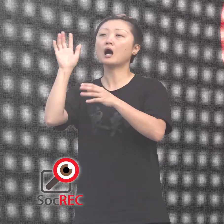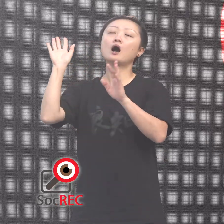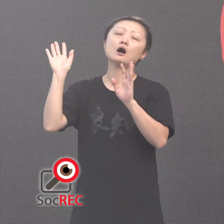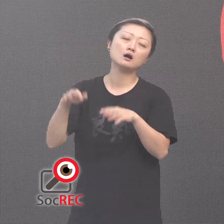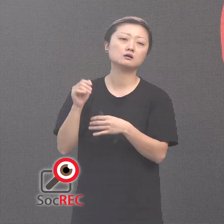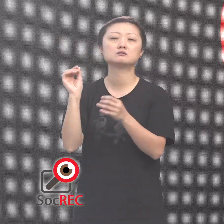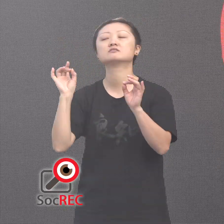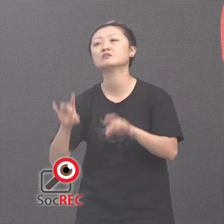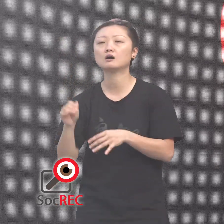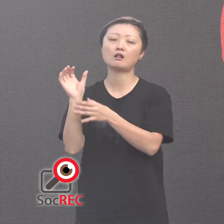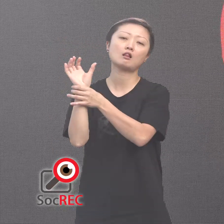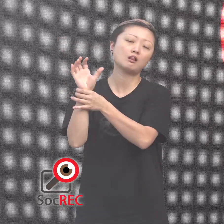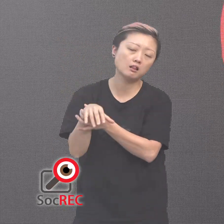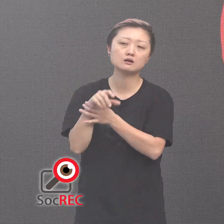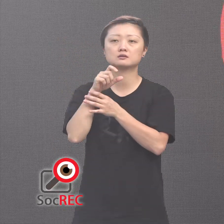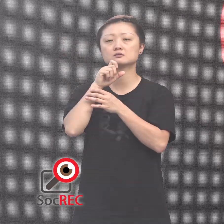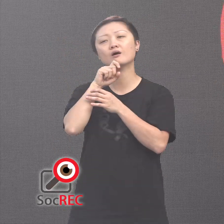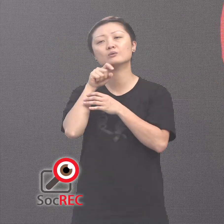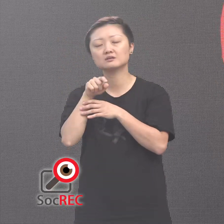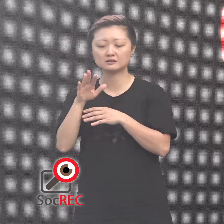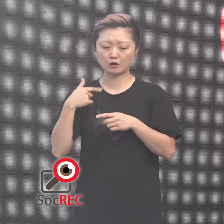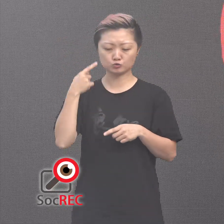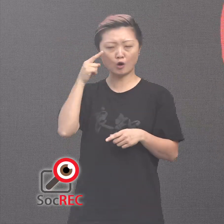望，但是我想告诉大家，